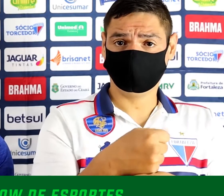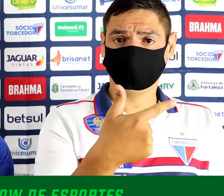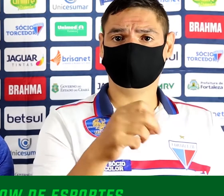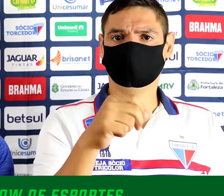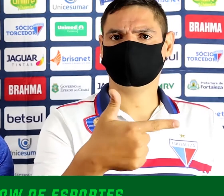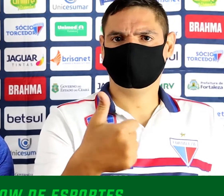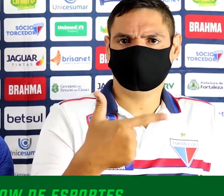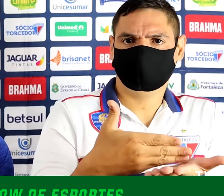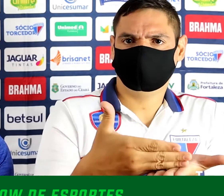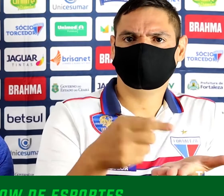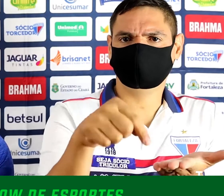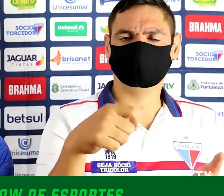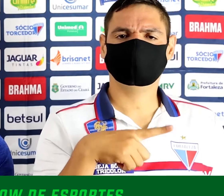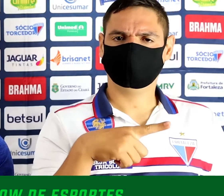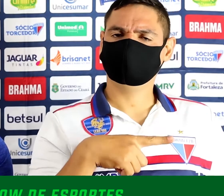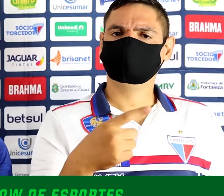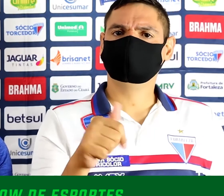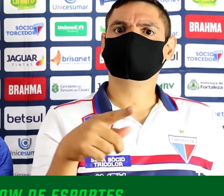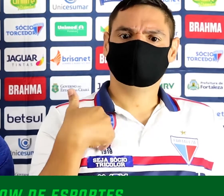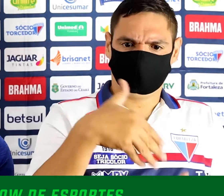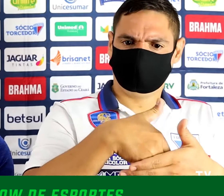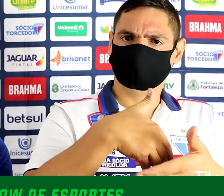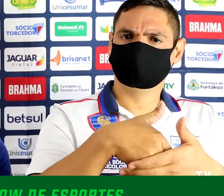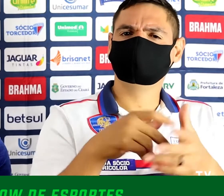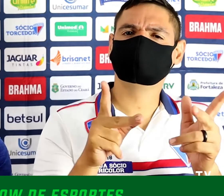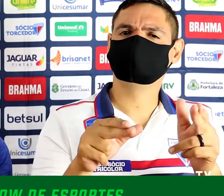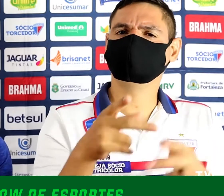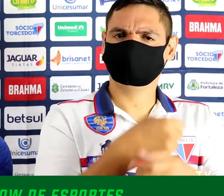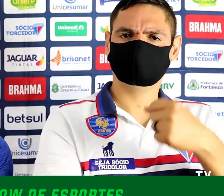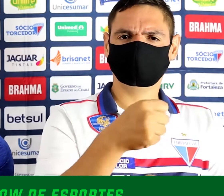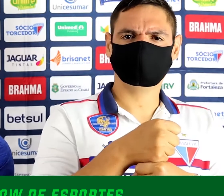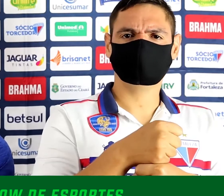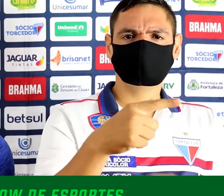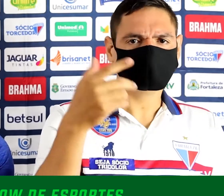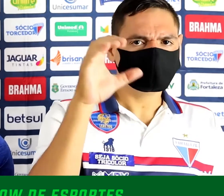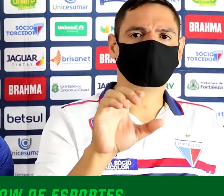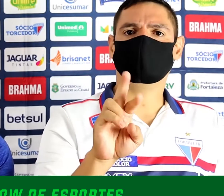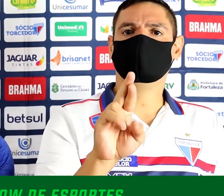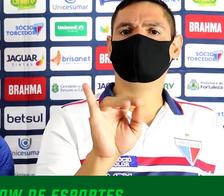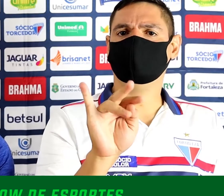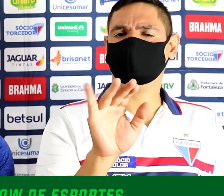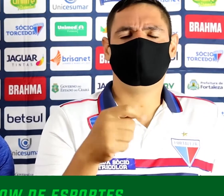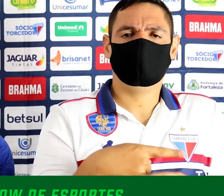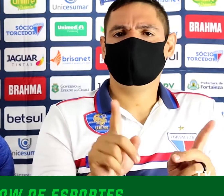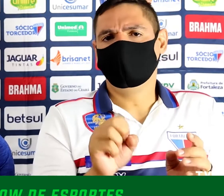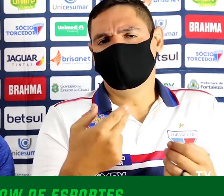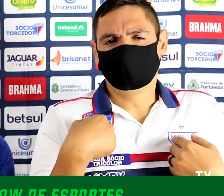dizer que você está vivendo o mesmo futebol que desenvolveu ano passado no Curitiba, ou ainda não está bem à vontade na